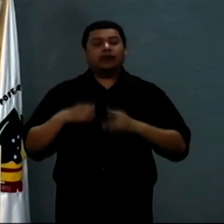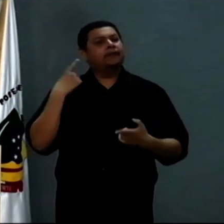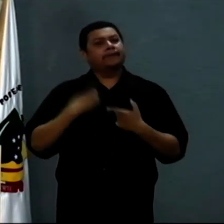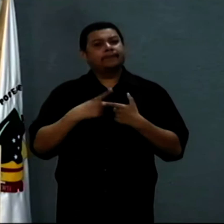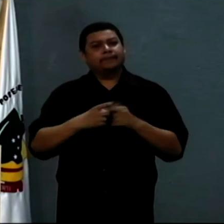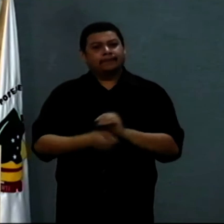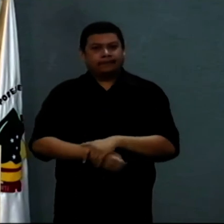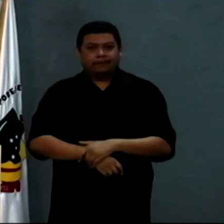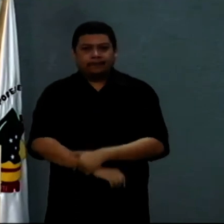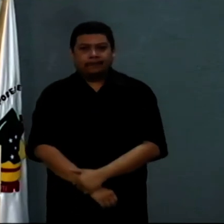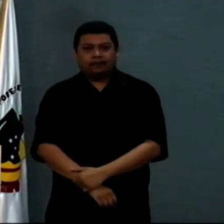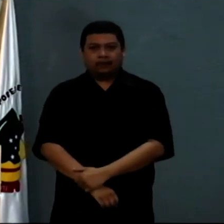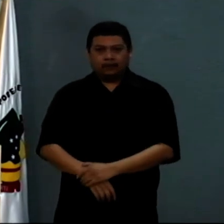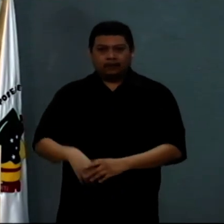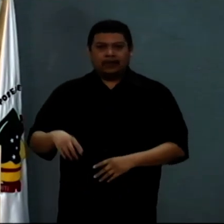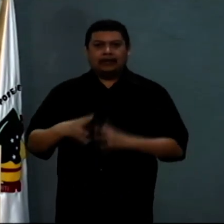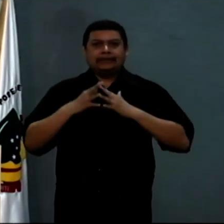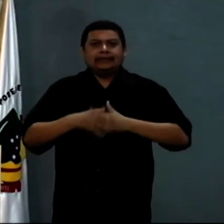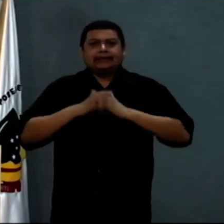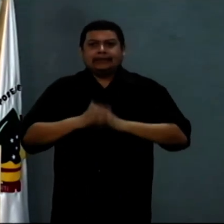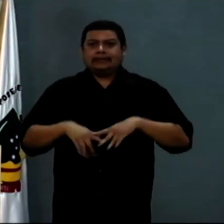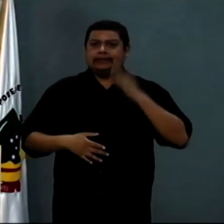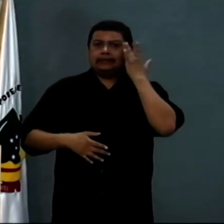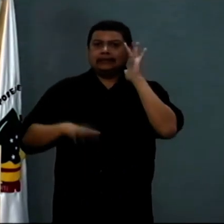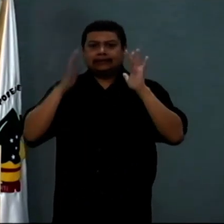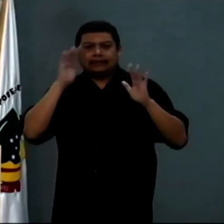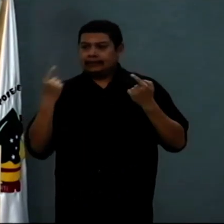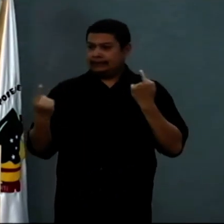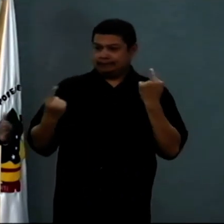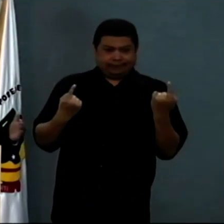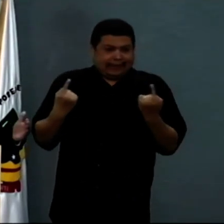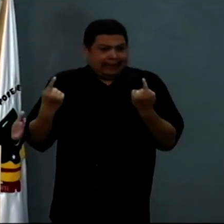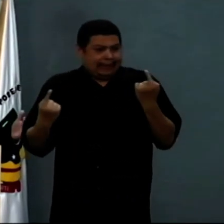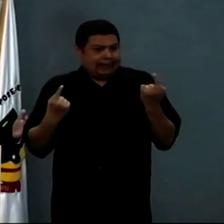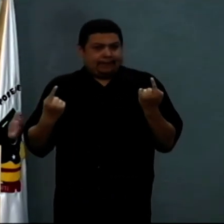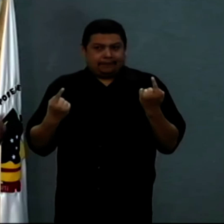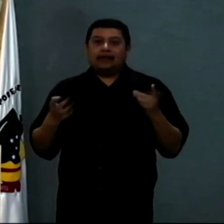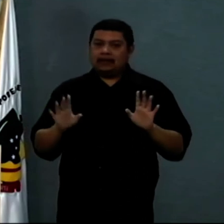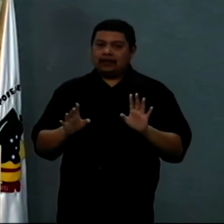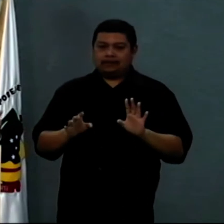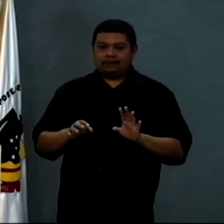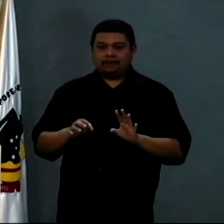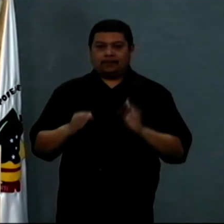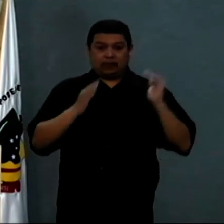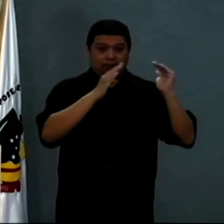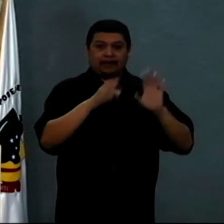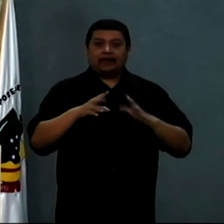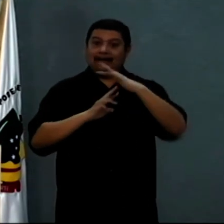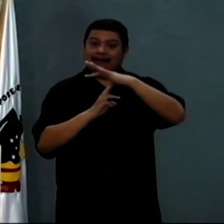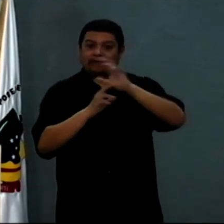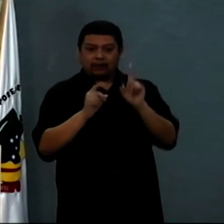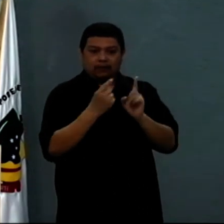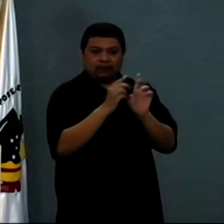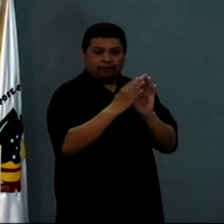porque está uma confusão tão grande, porque assim, eles ponharam a distância de uma barraca para outra